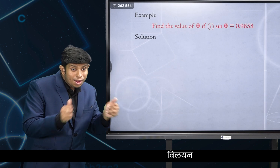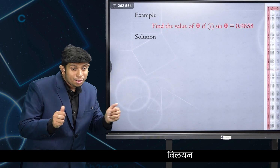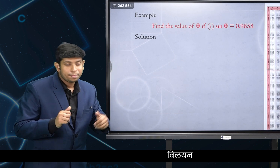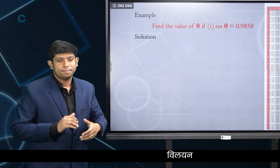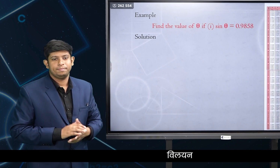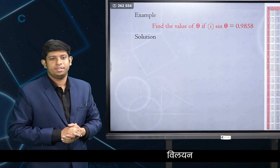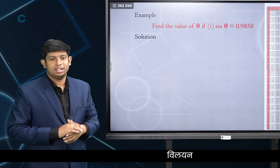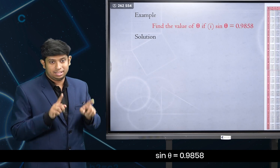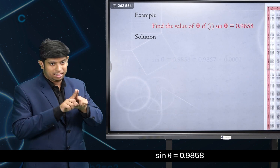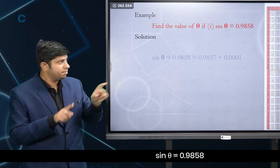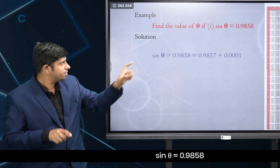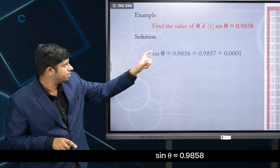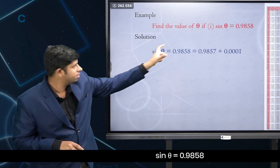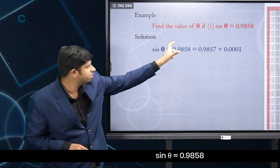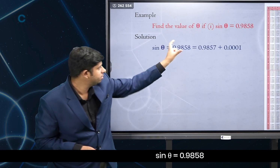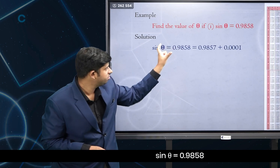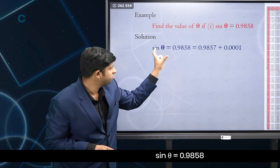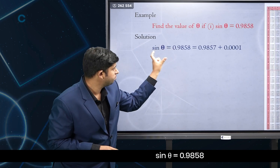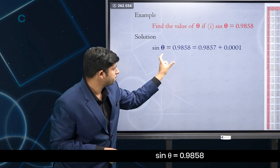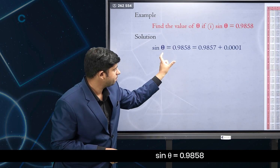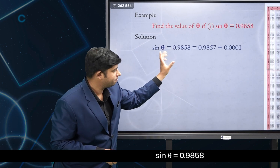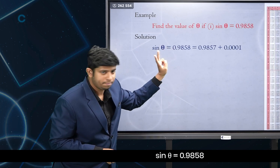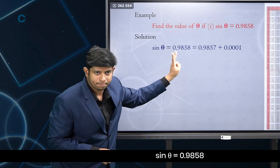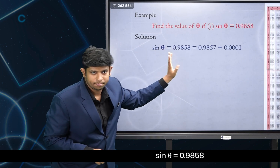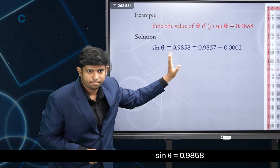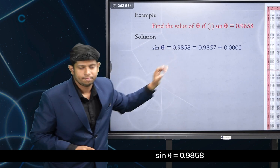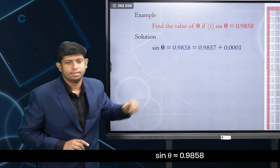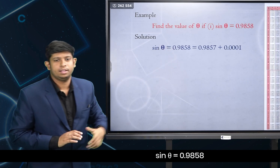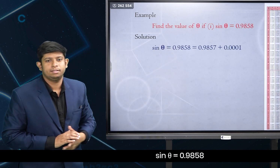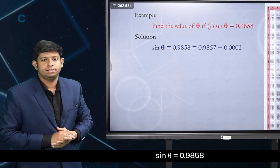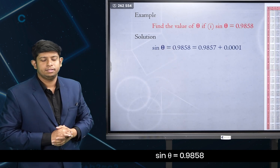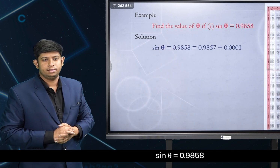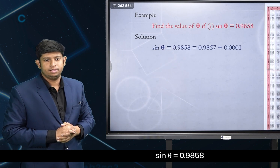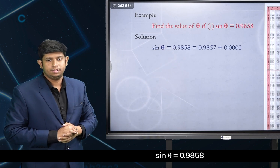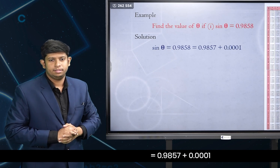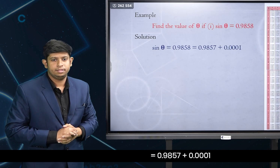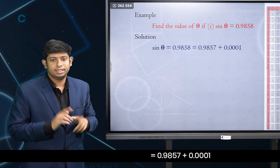विलयन sin थीटा इज इक्वल 0.9858 इज इक्वल